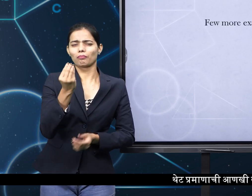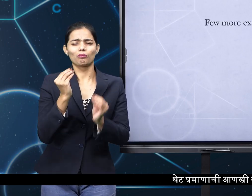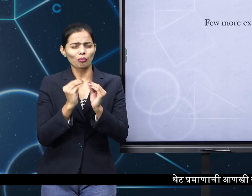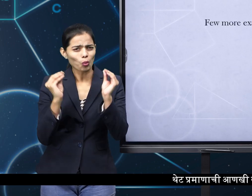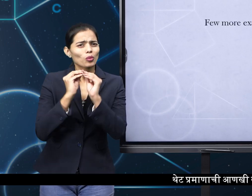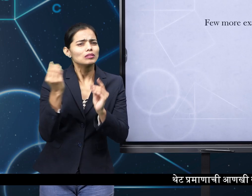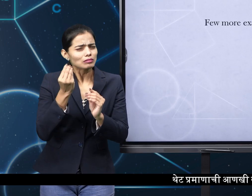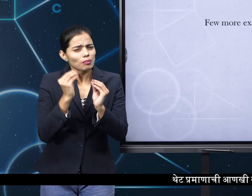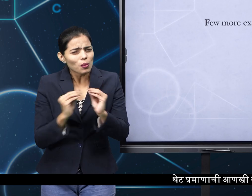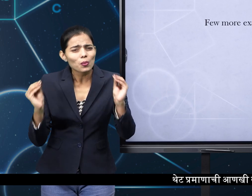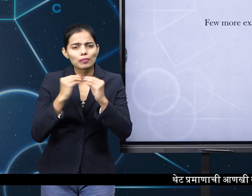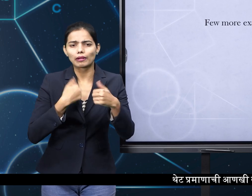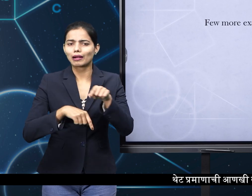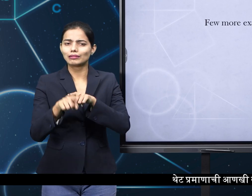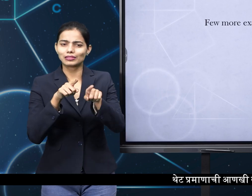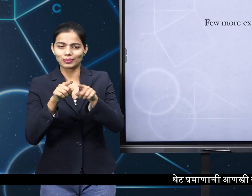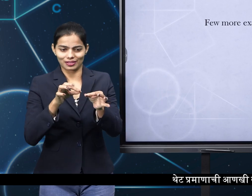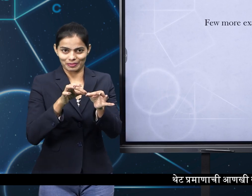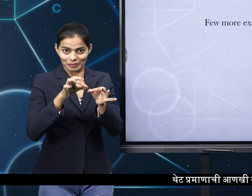प्रमाणाची आणखी काही उदाहरणे.